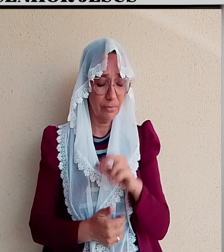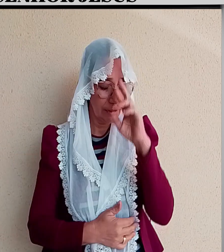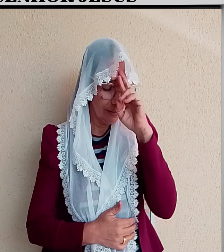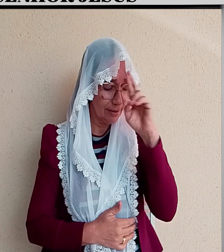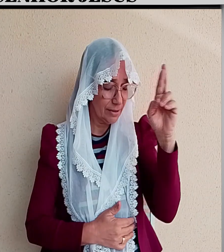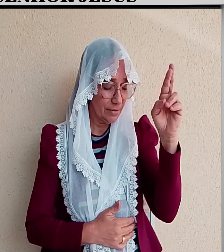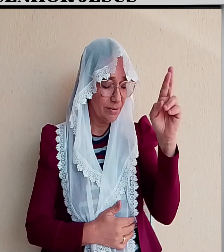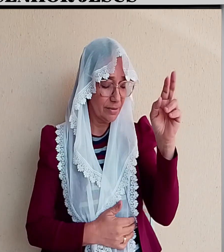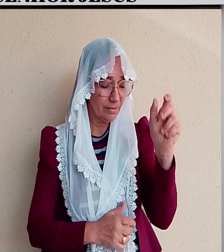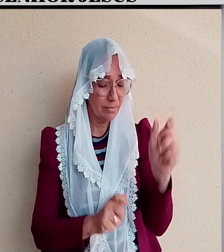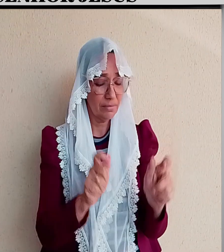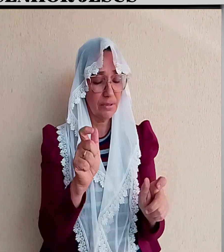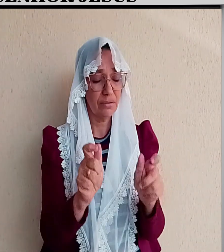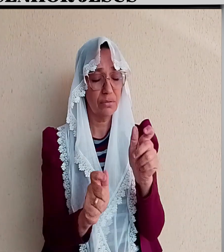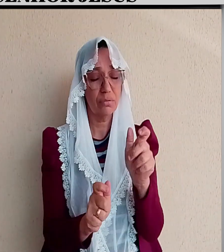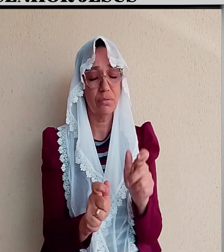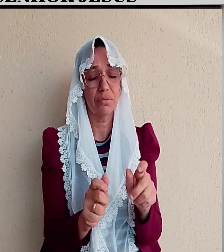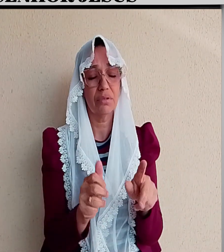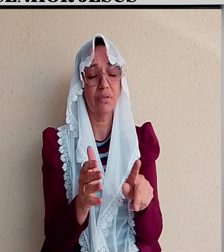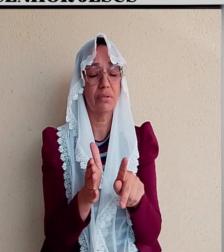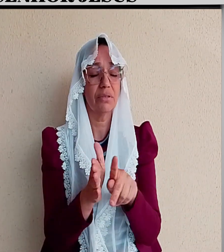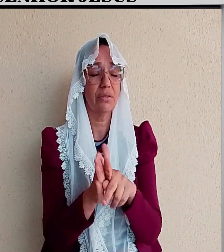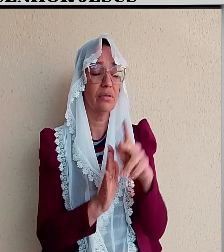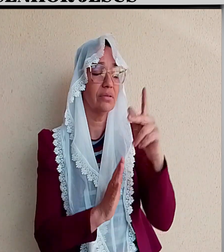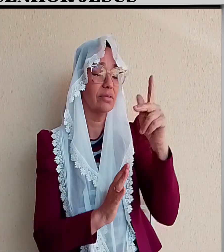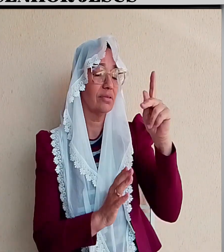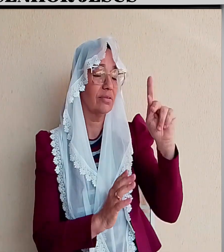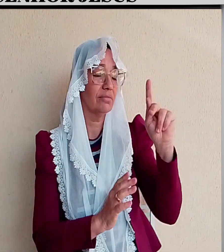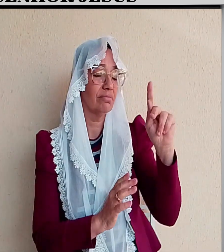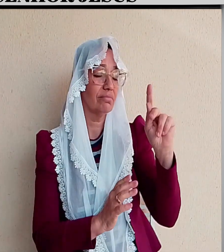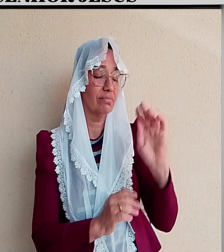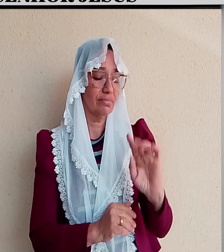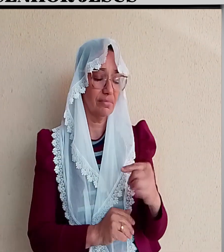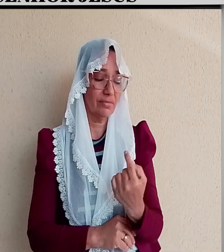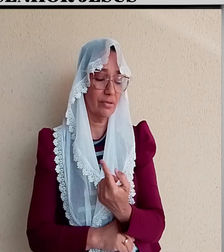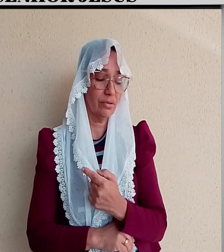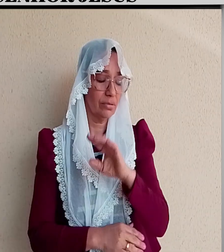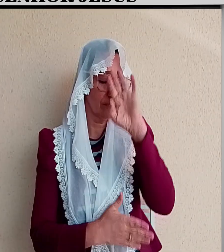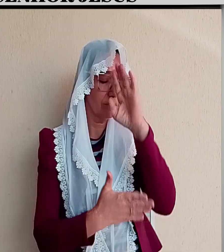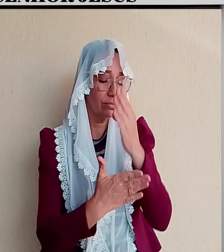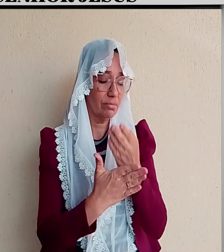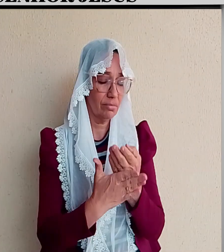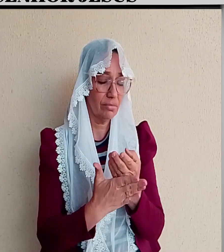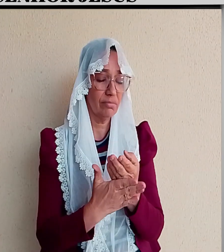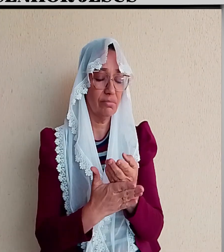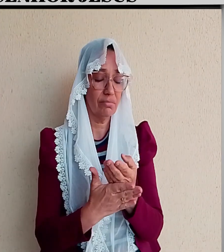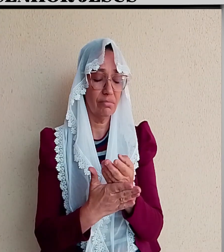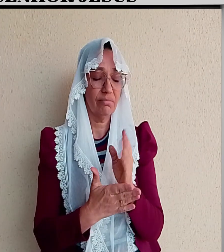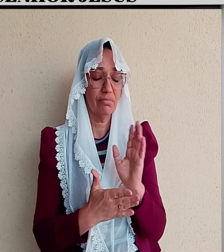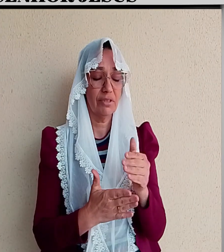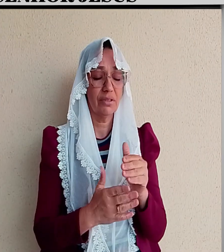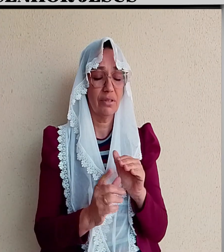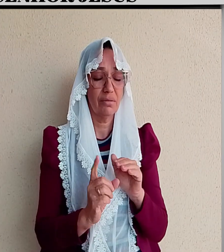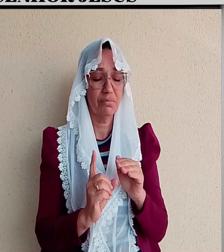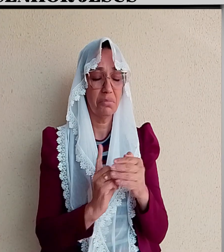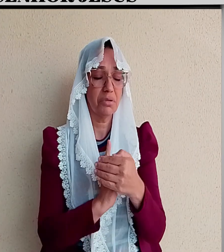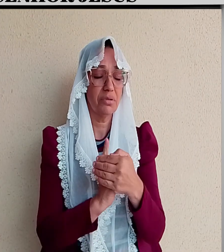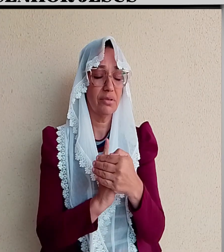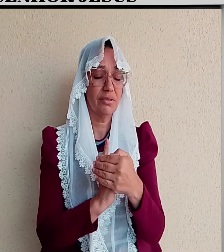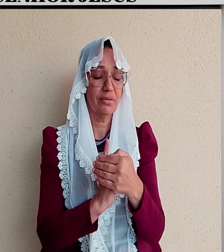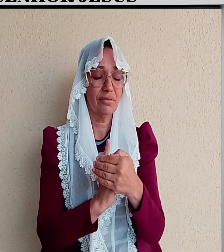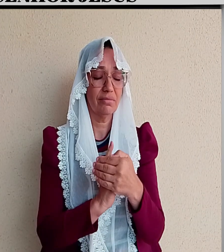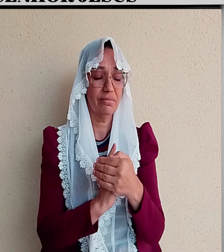te pertencem, estes estão guardados no concerto eterno, aleluia, escrito no livro da vida,